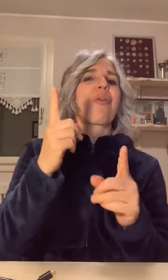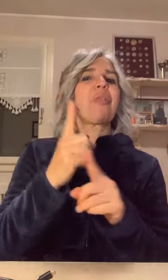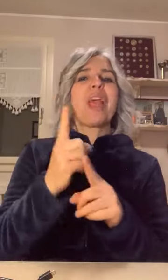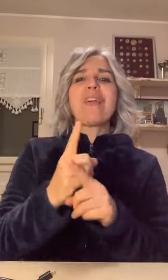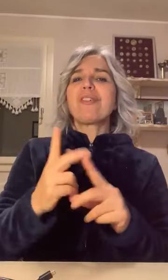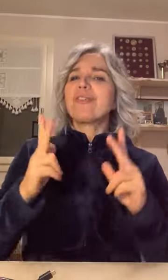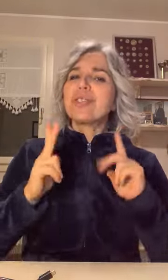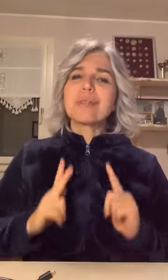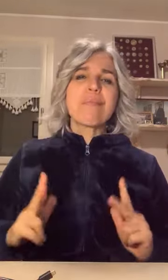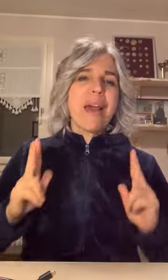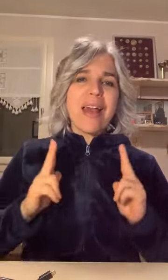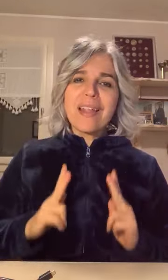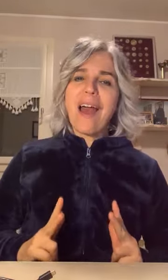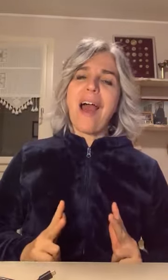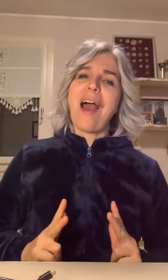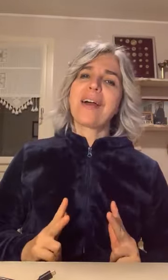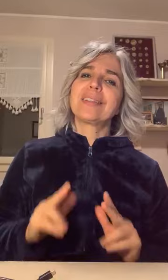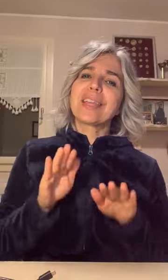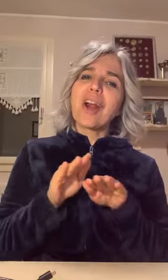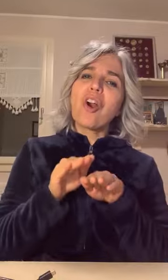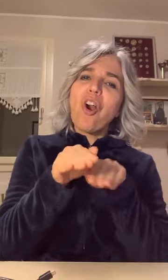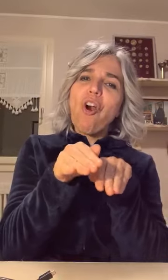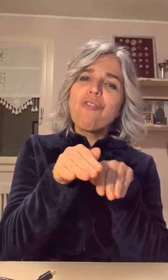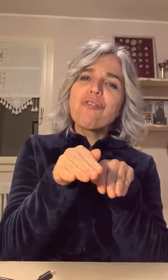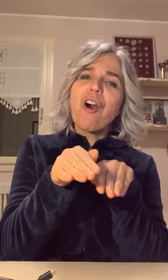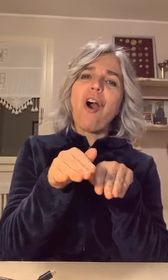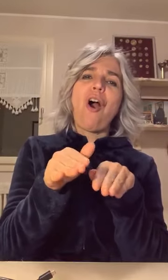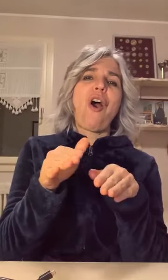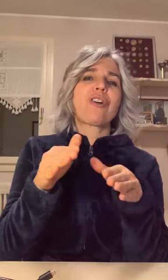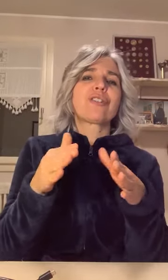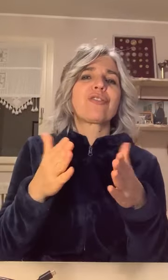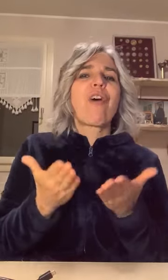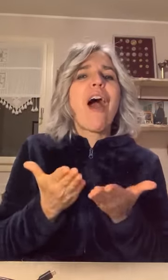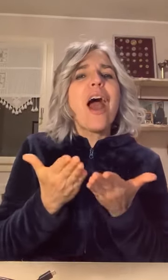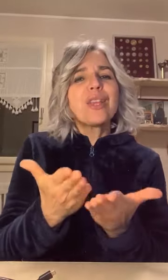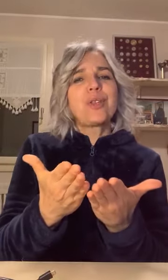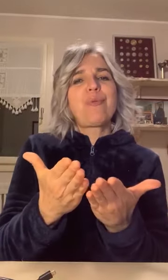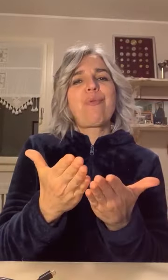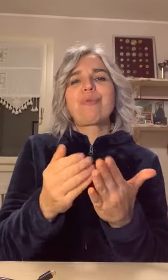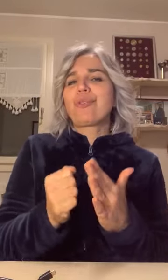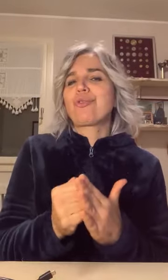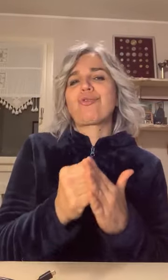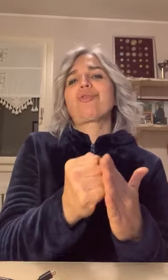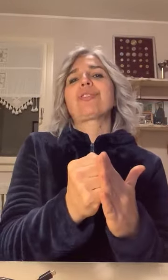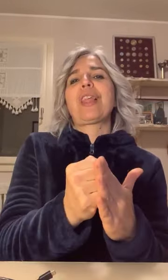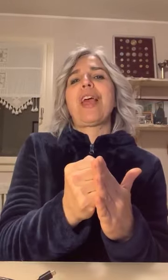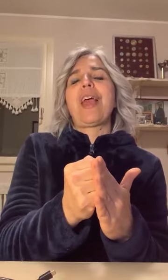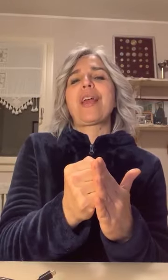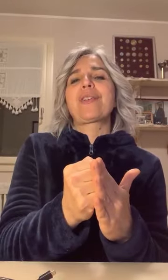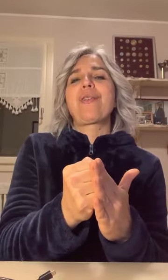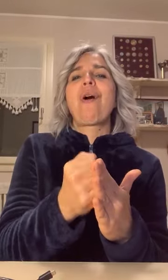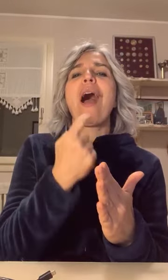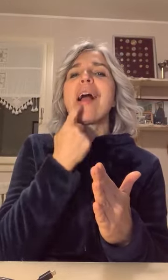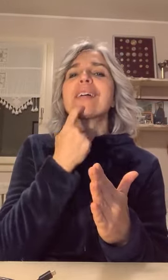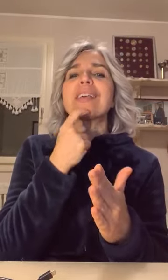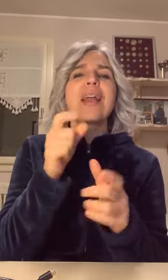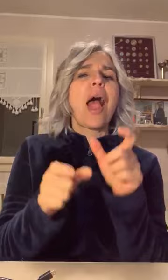di conforto, di aiuto, di sollievo. Per quante persone sono nel panico, vivono nella